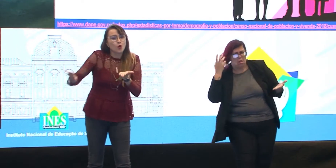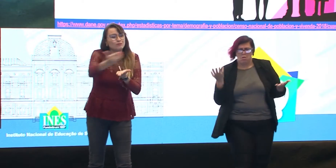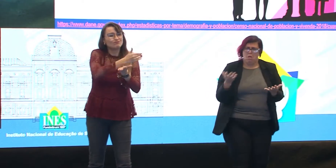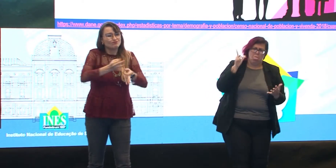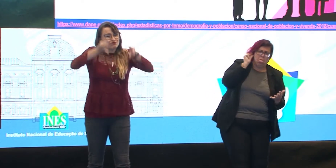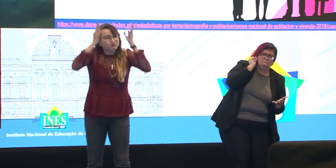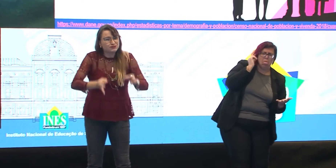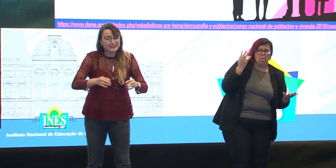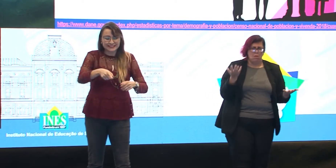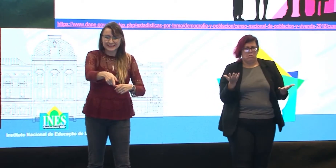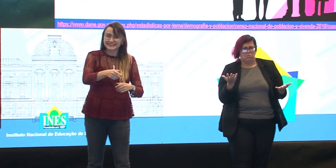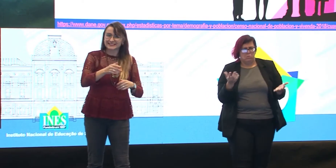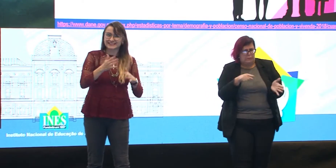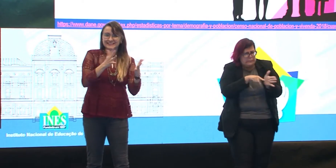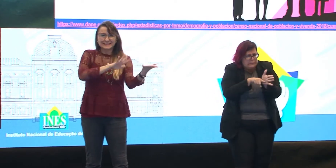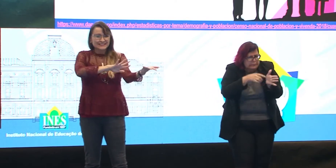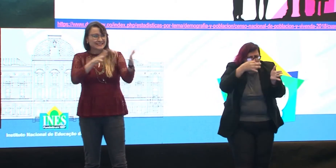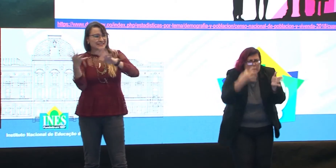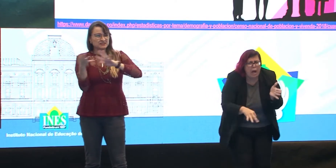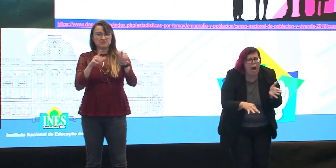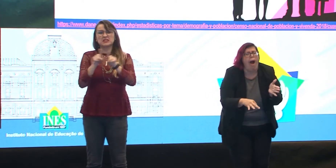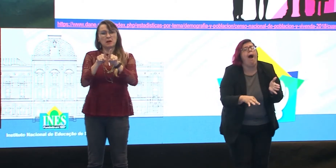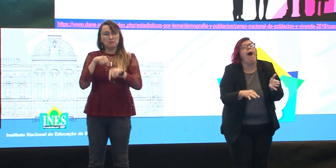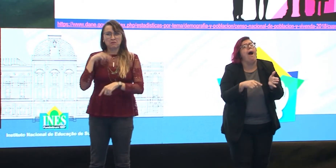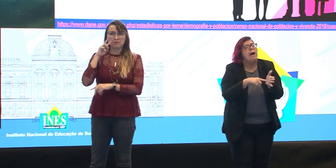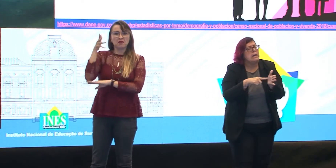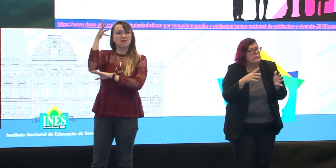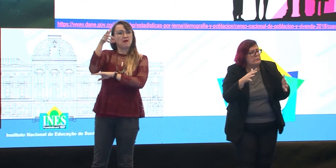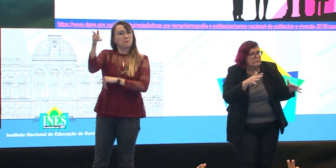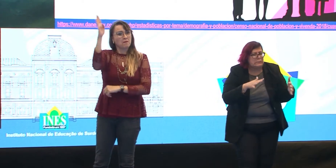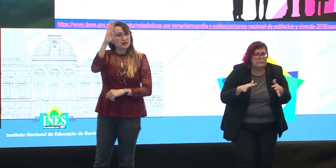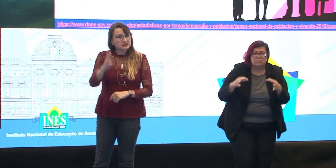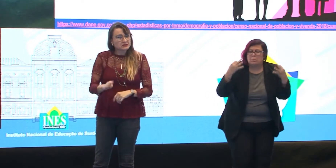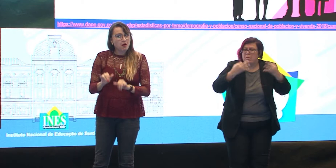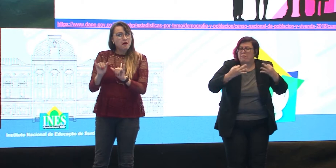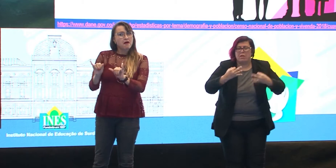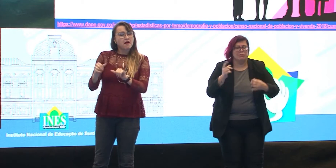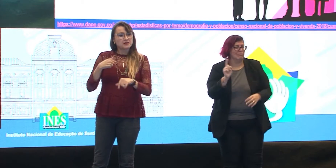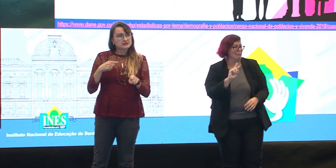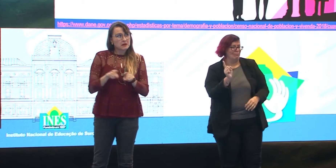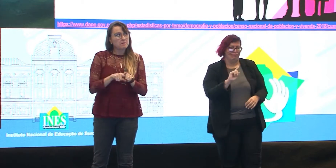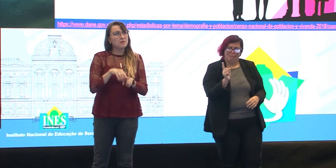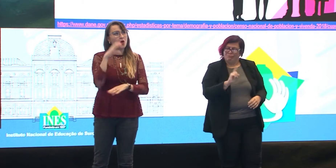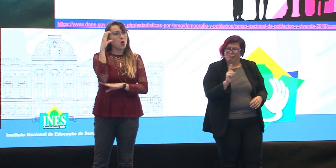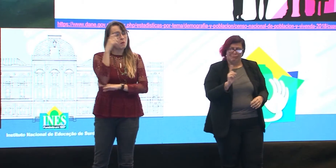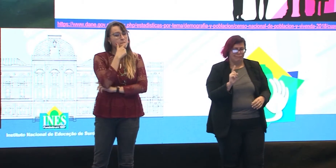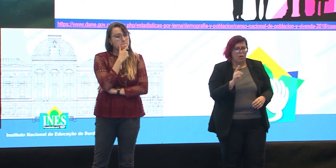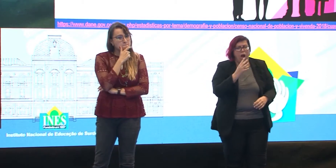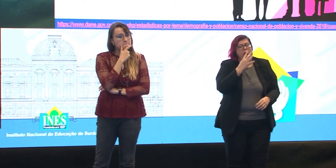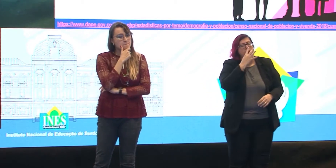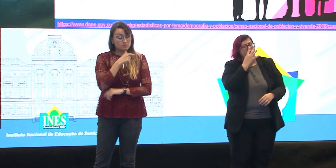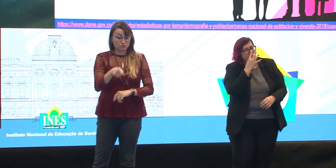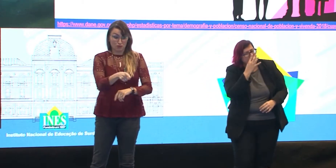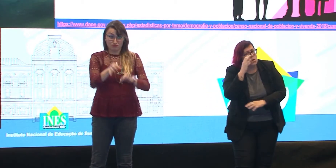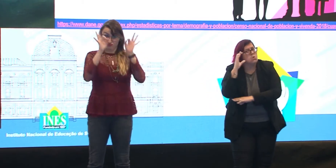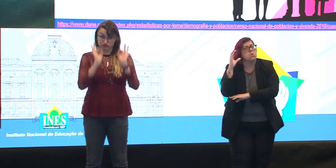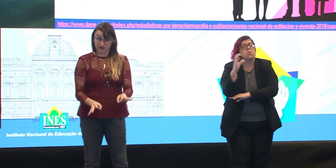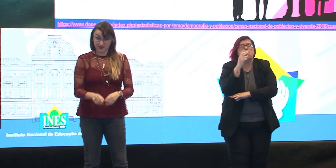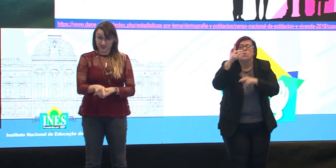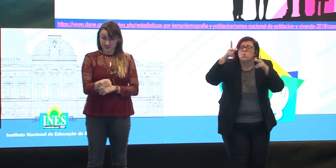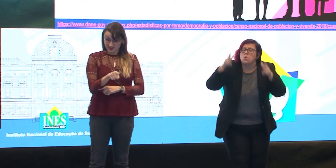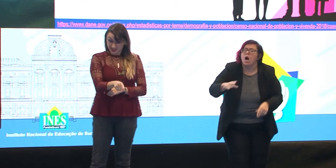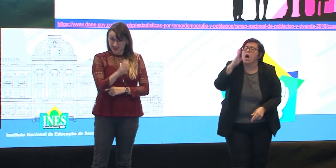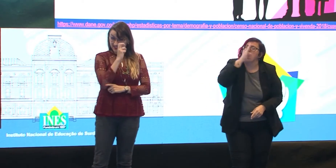a essa coleta de informações específicas. Então é uma aproximação. Assim como acontece no Brasil, essa